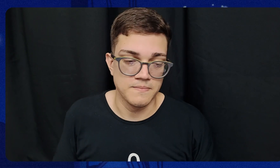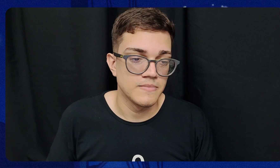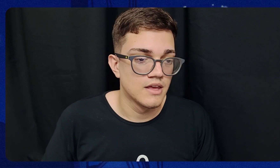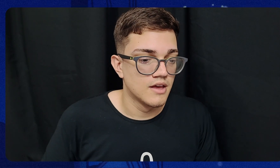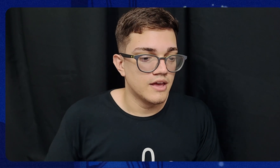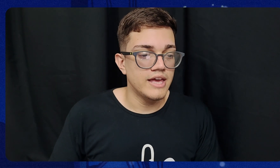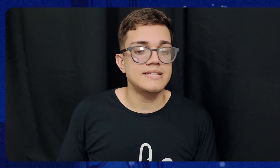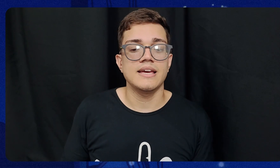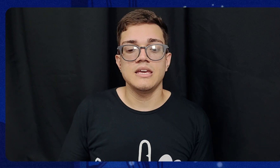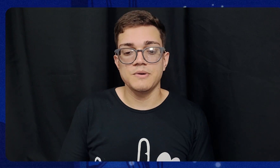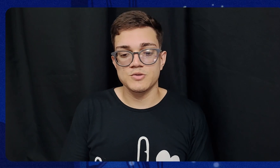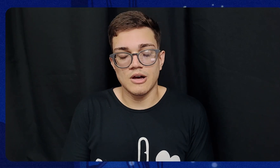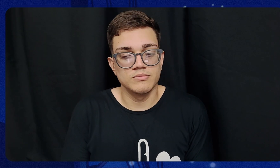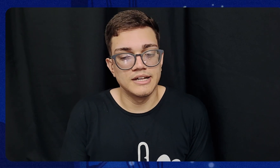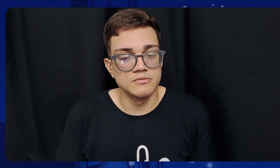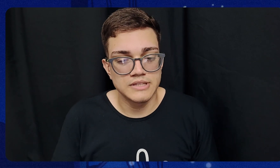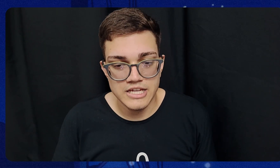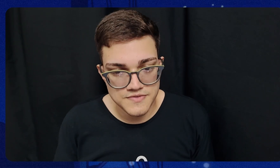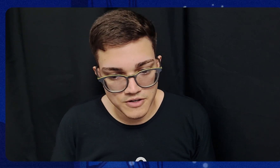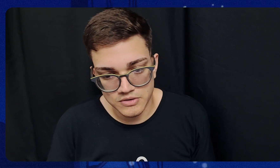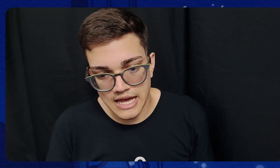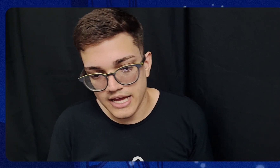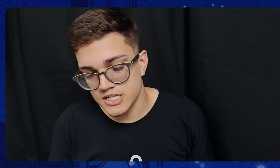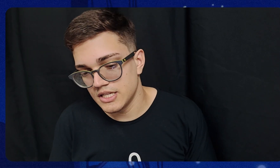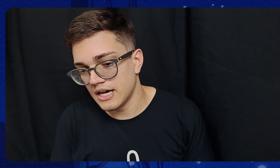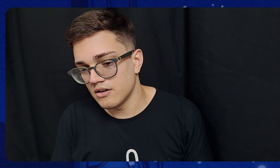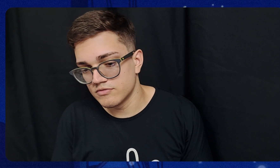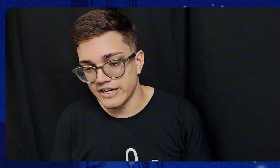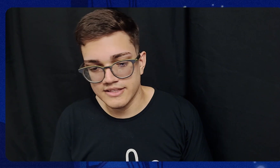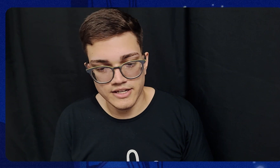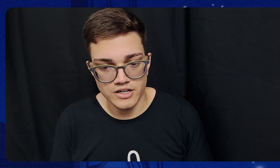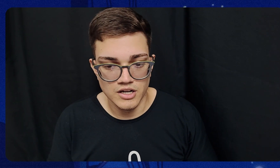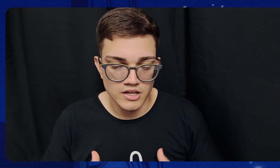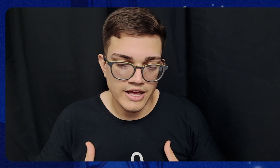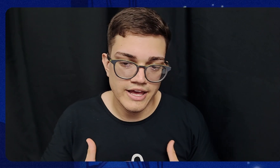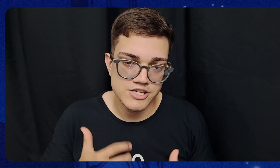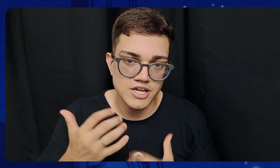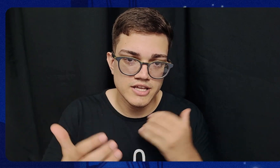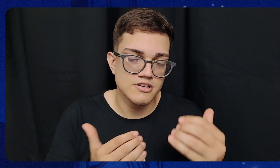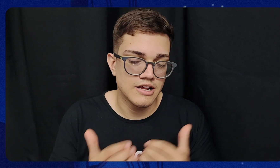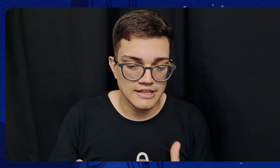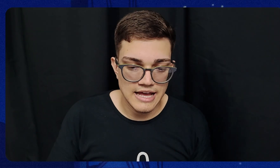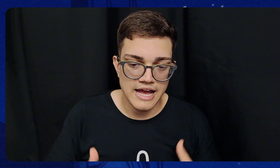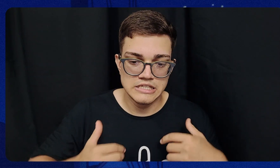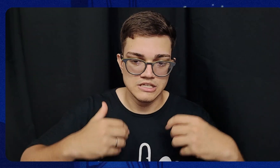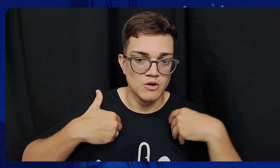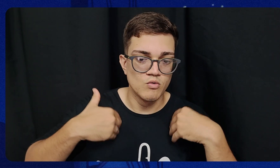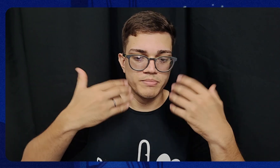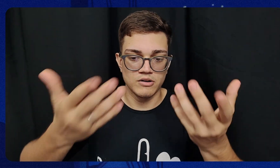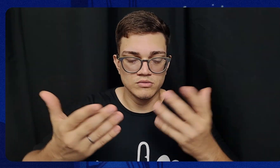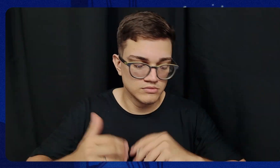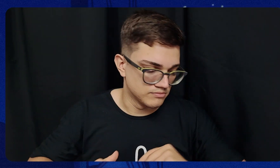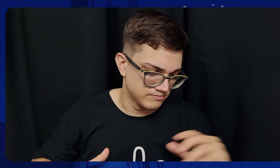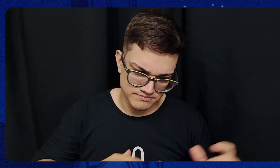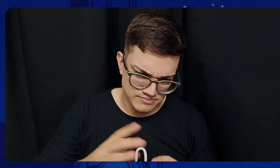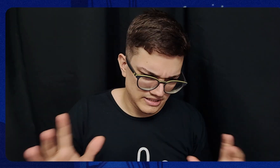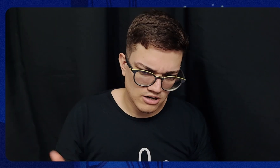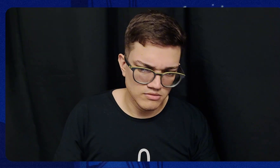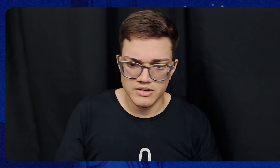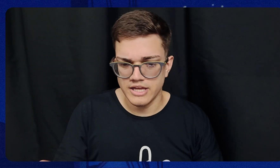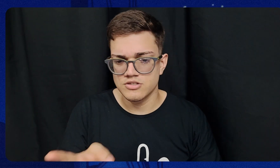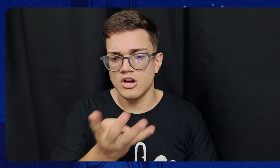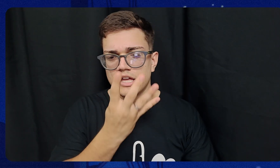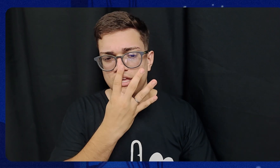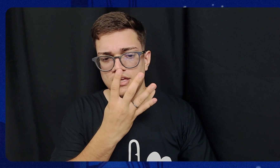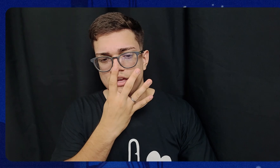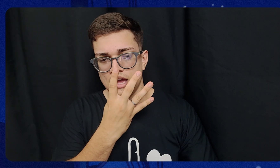Enfim. Esse aqui, pessoal, não tem dificuldade, não vai ter direcionalidade, um para um. Não,